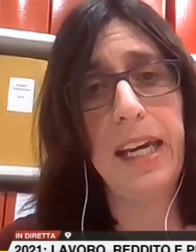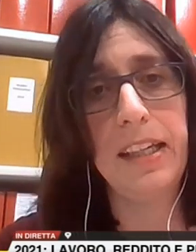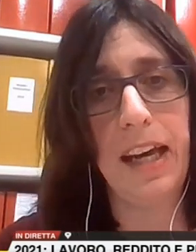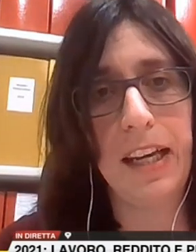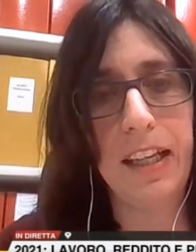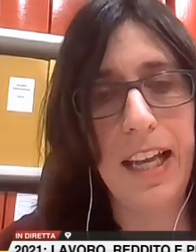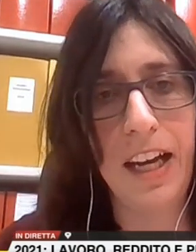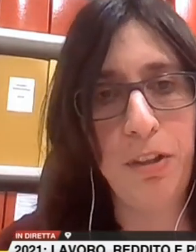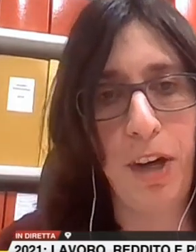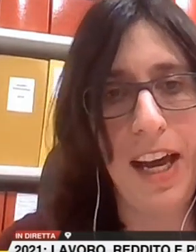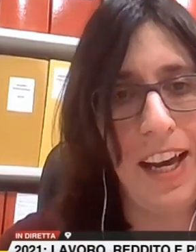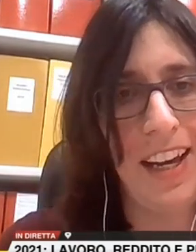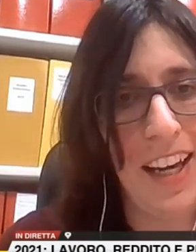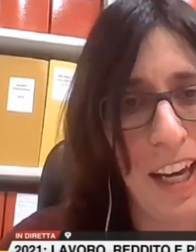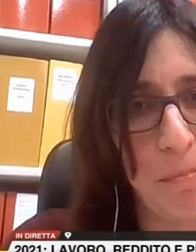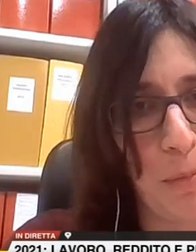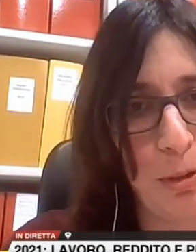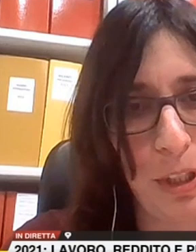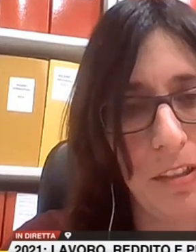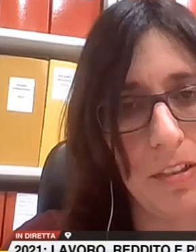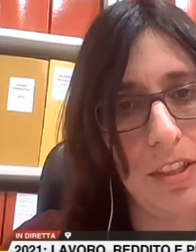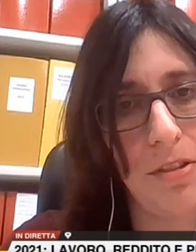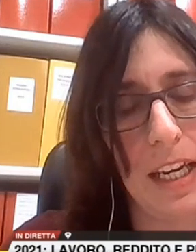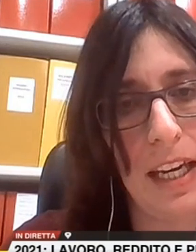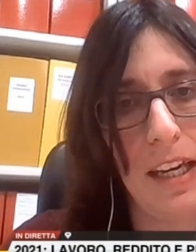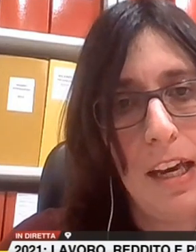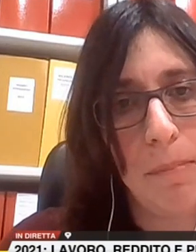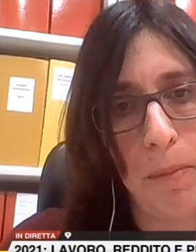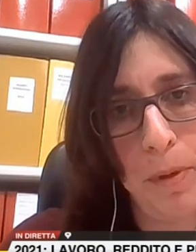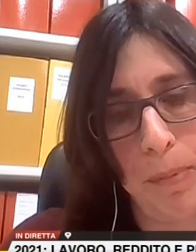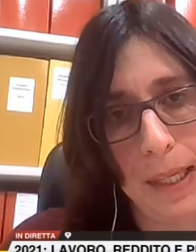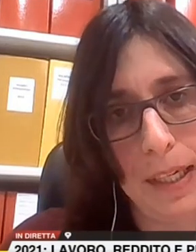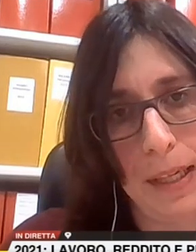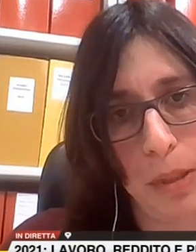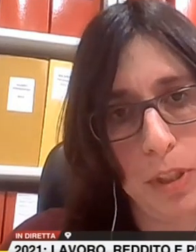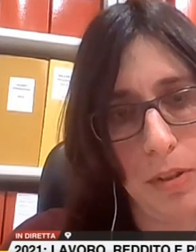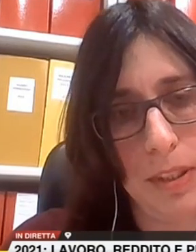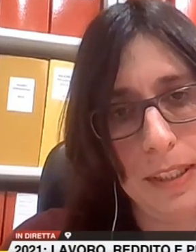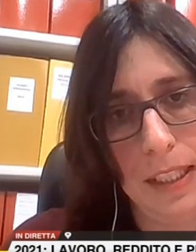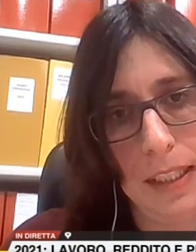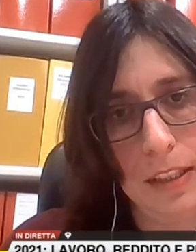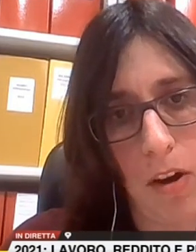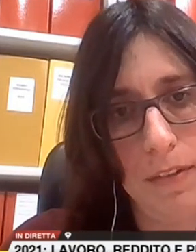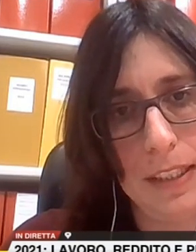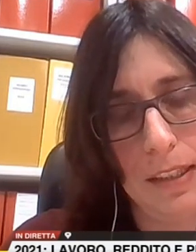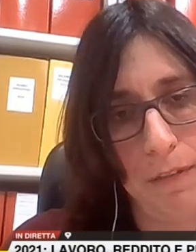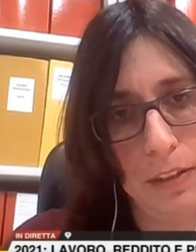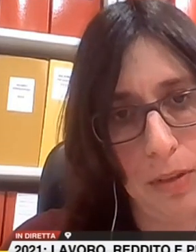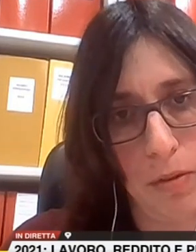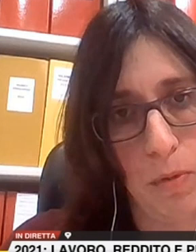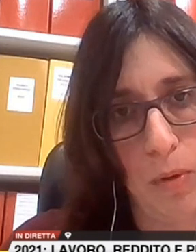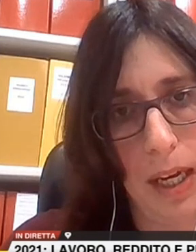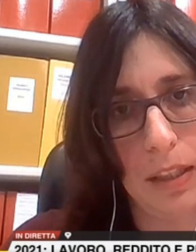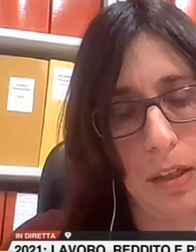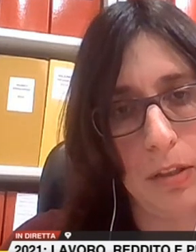Dopodiché l'anno è molto ricco, nel senso che proprio per questioni di Covid, del fatto